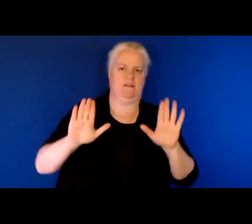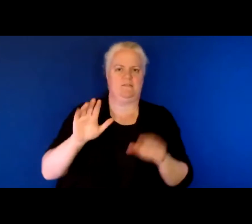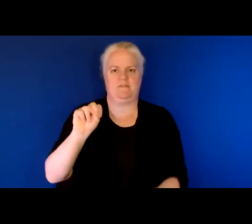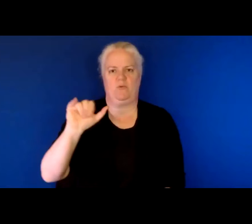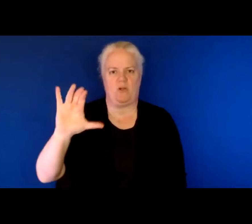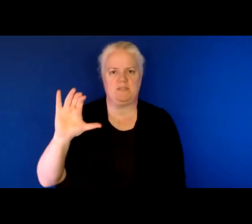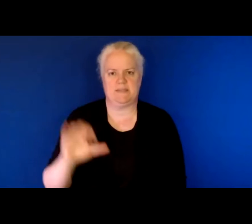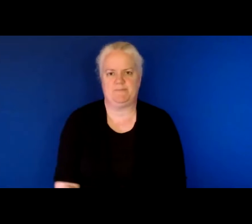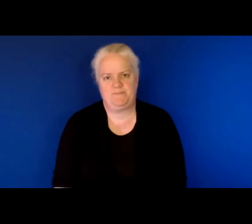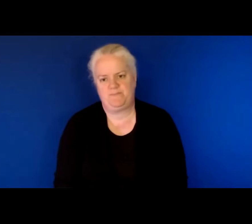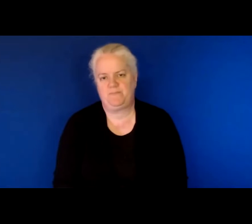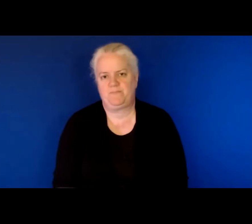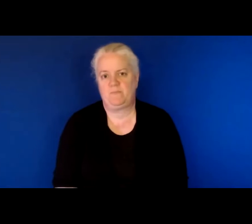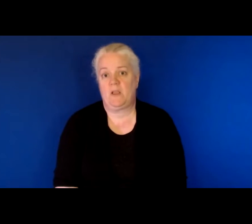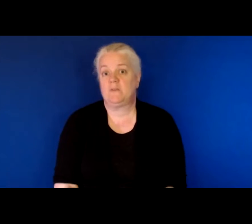的这个医院，去了解当地的一个抗疫的状况，还有我们卫生的前线人员的状况，因为我们有。